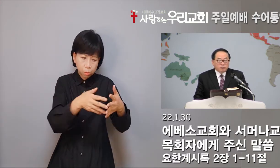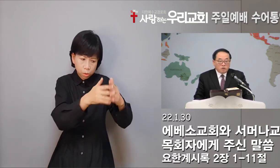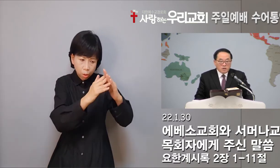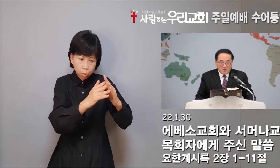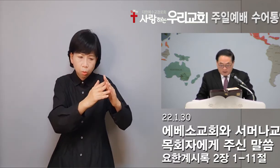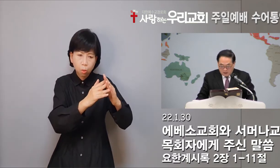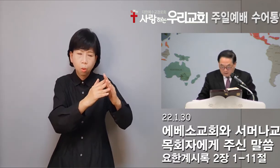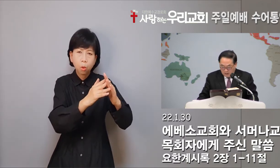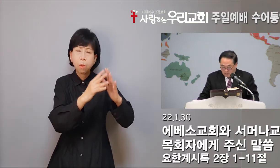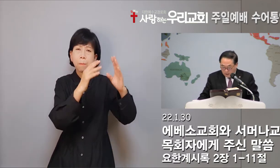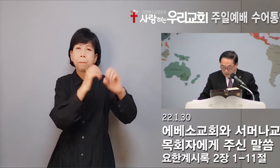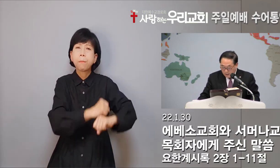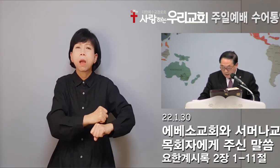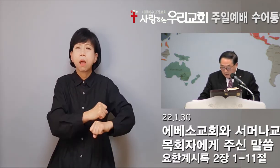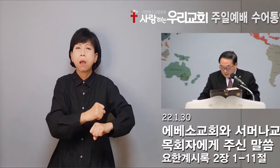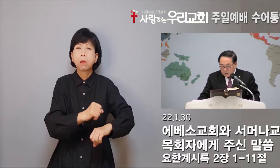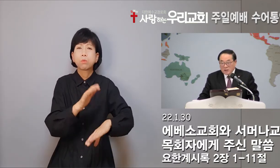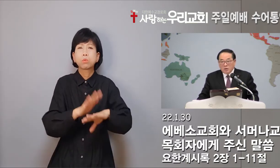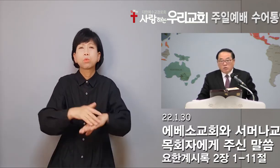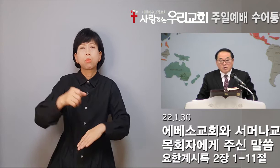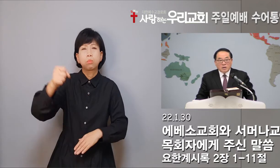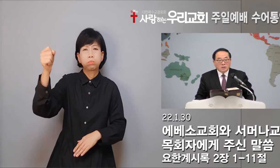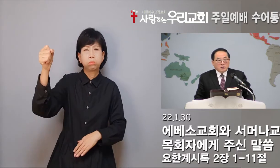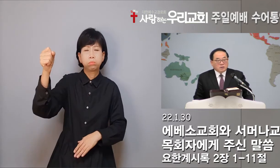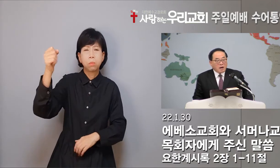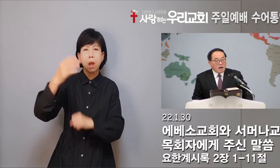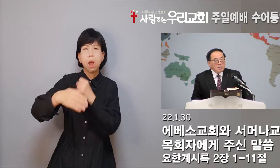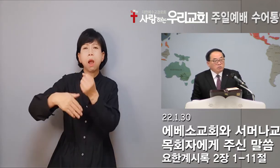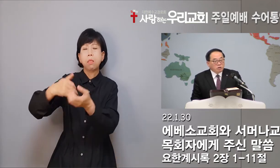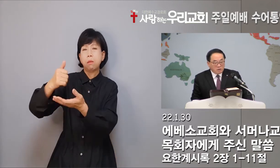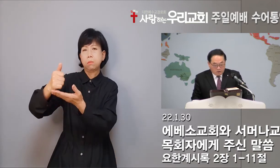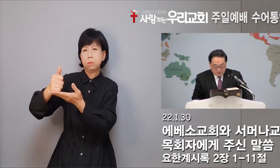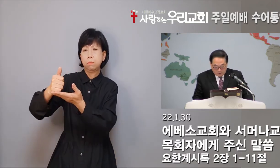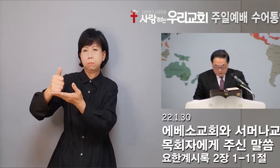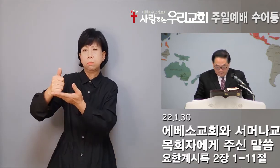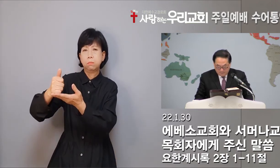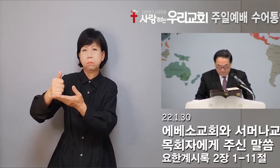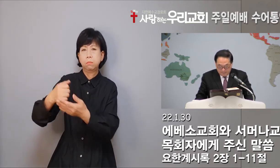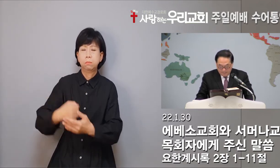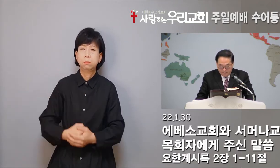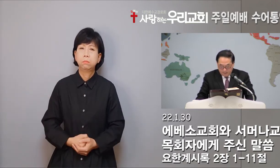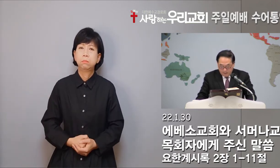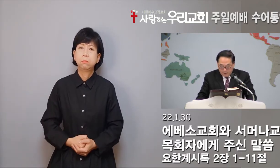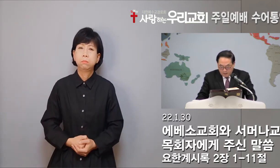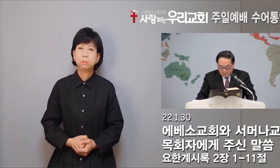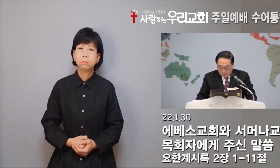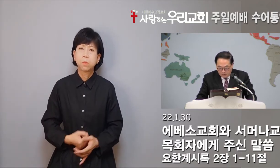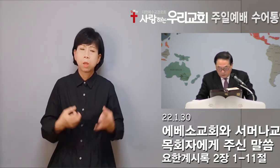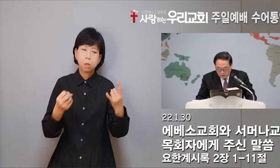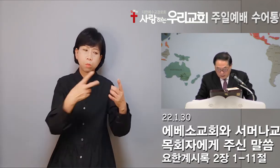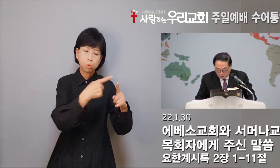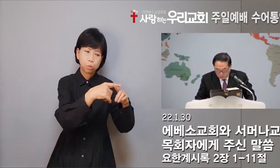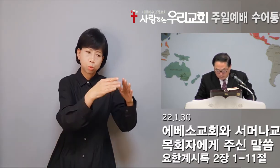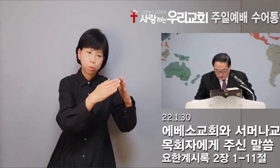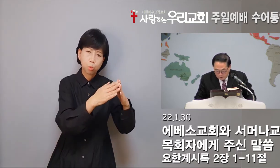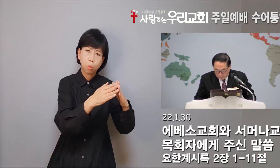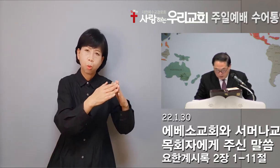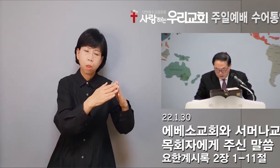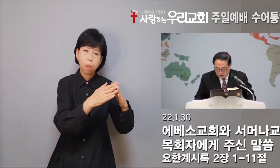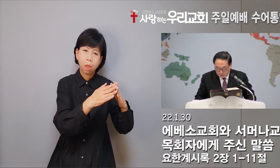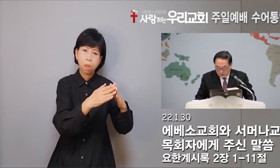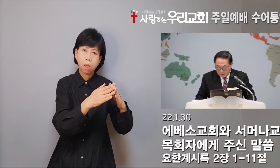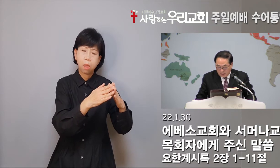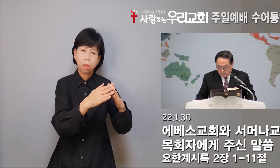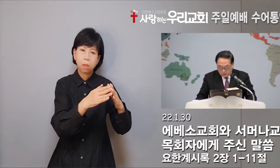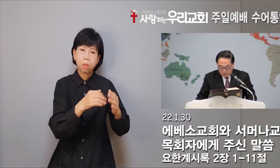하나님은 주권자이시기 때문에 자신이 원하는 것을 다 이루시는 것입니다. 에베소 교회 사도시대 이후